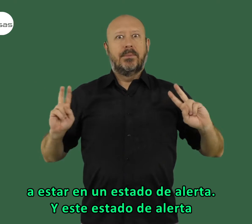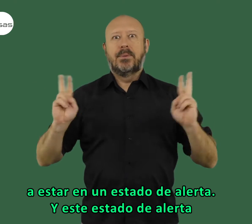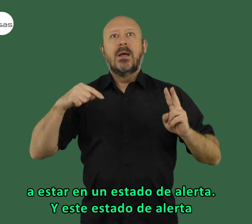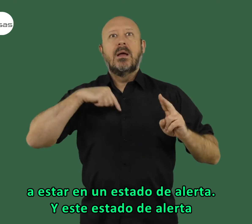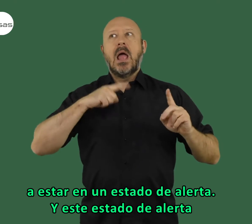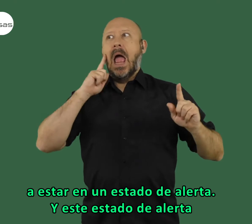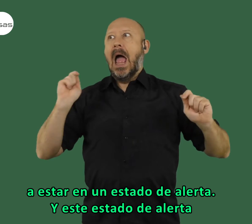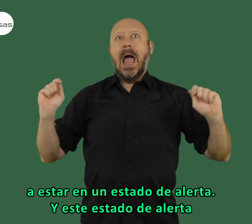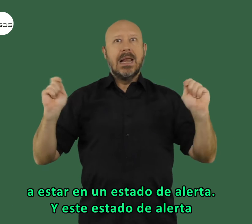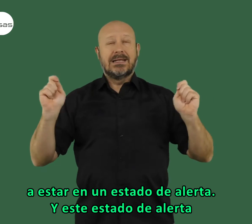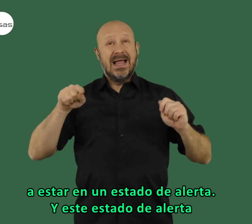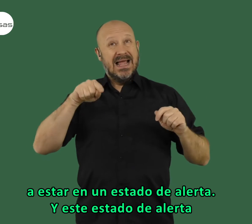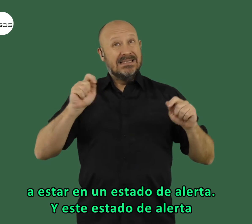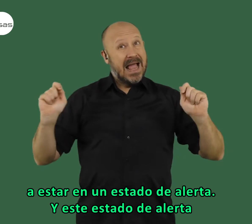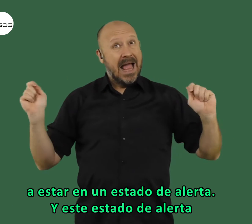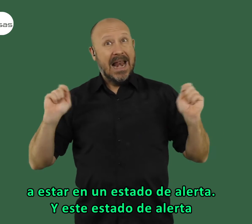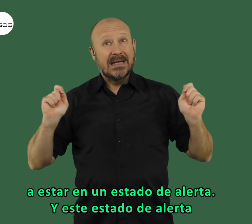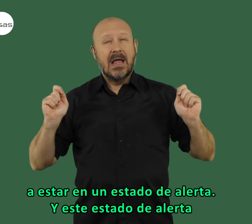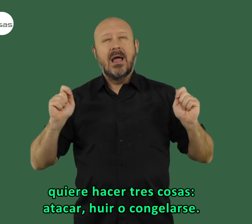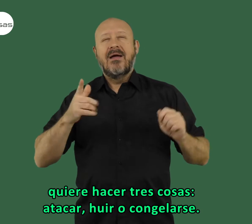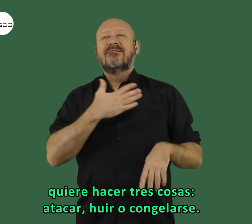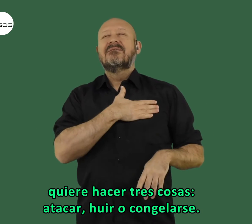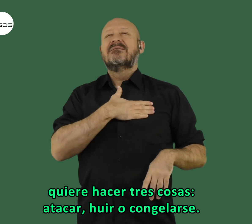lleva a estar en un estado de alerta. Y este estado